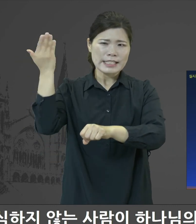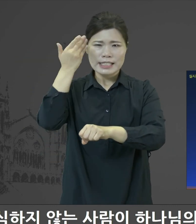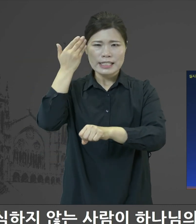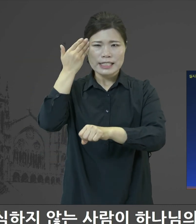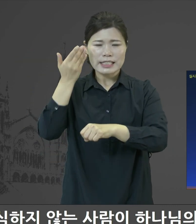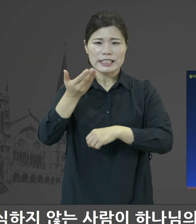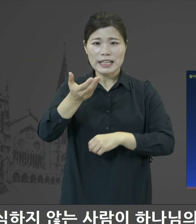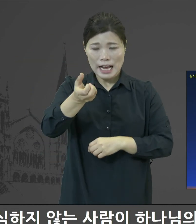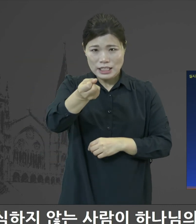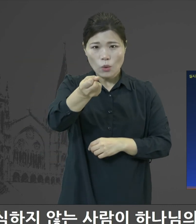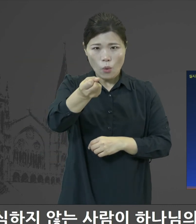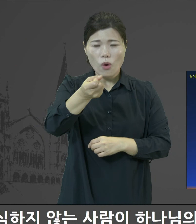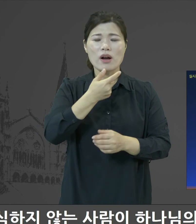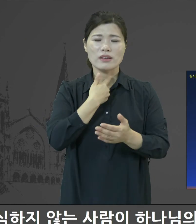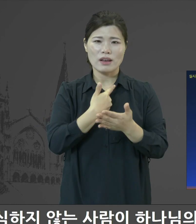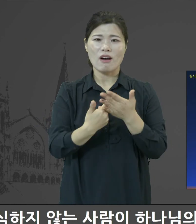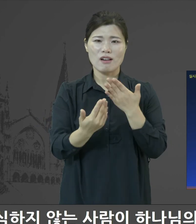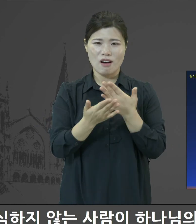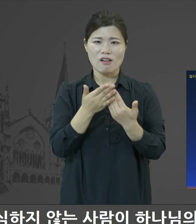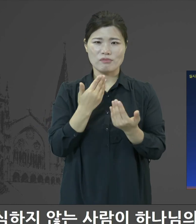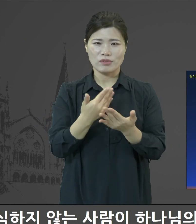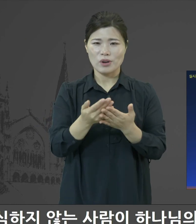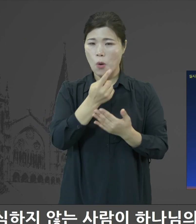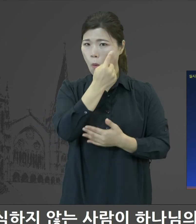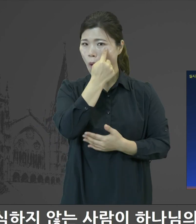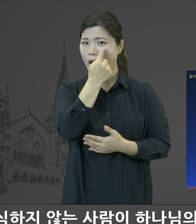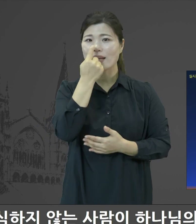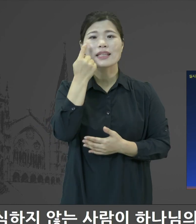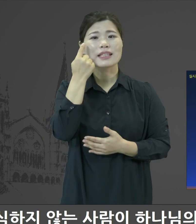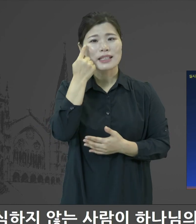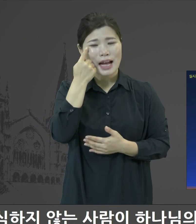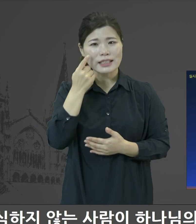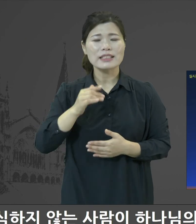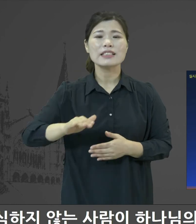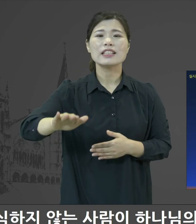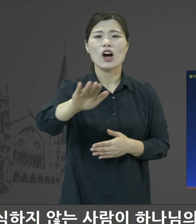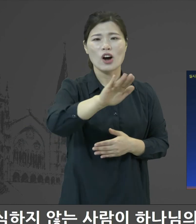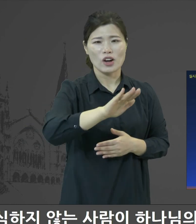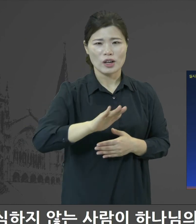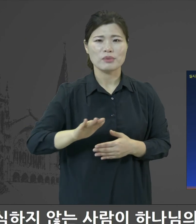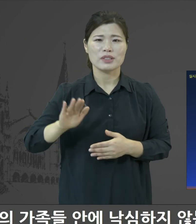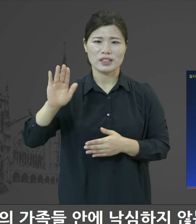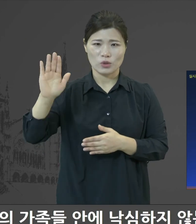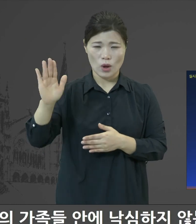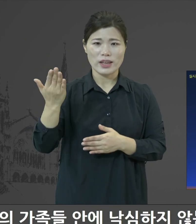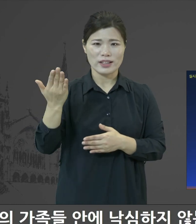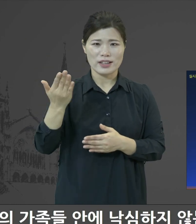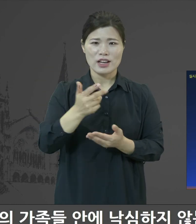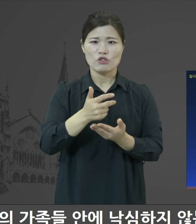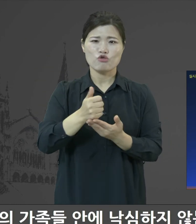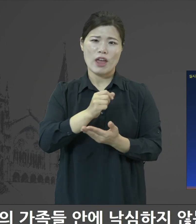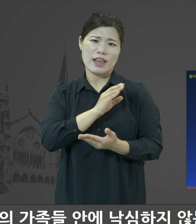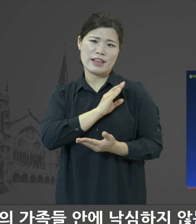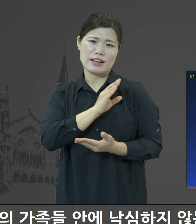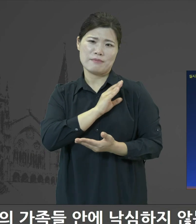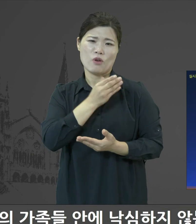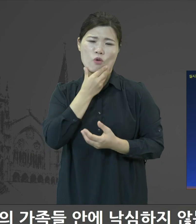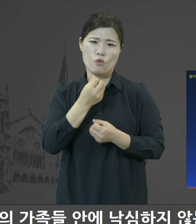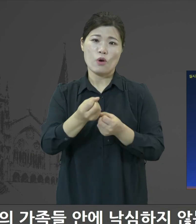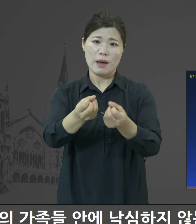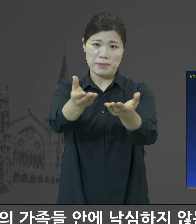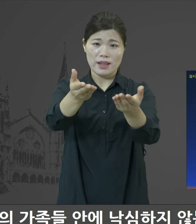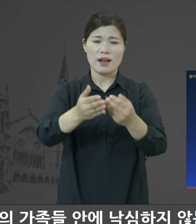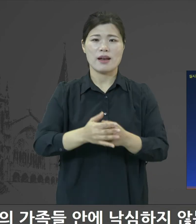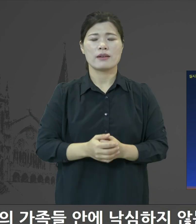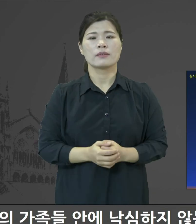잡히고 이것이 경험으로 확인되어지는 우리들이 되기를 주의 이름으로 축원합니다.